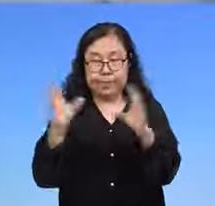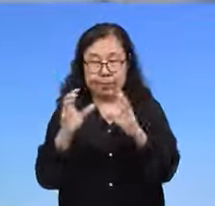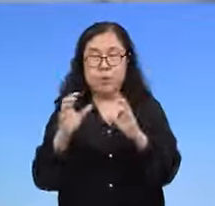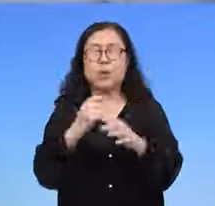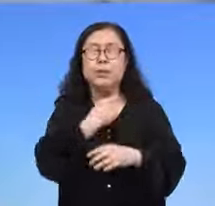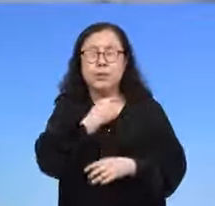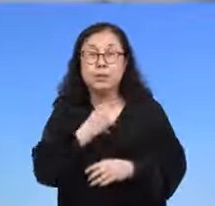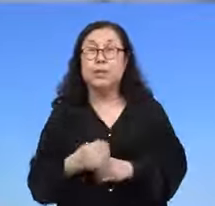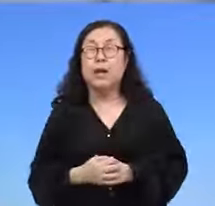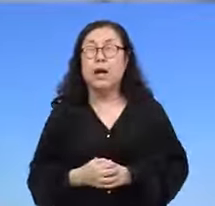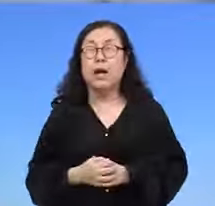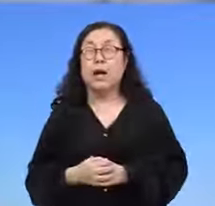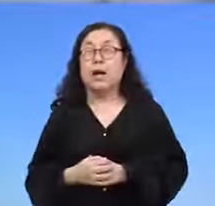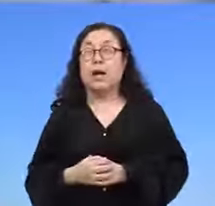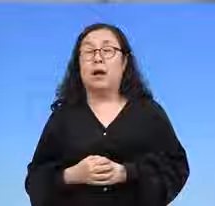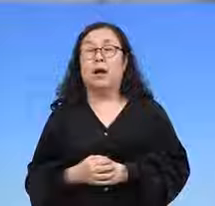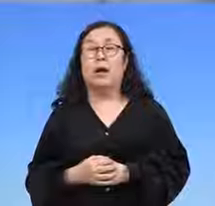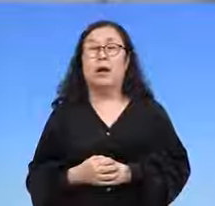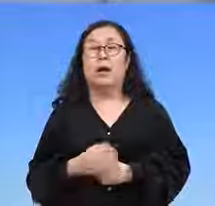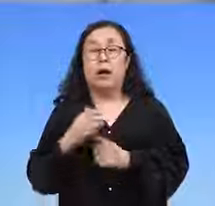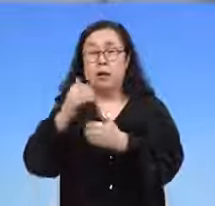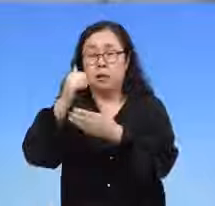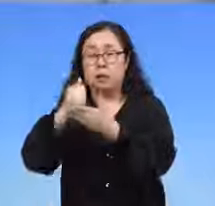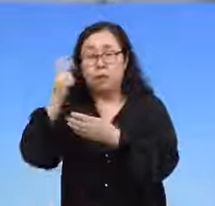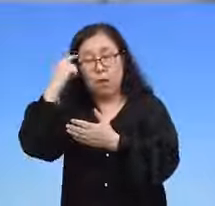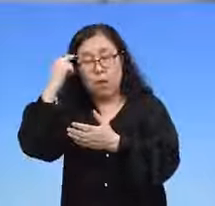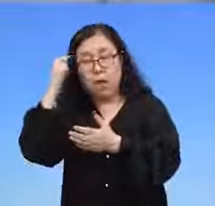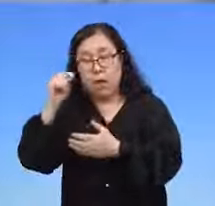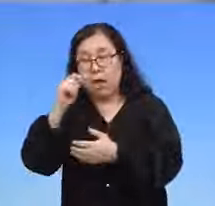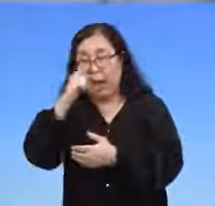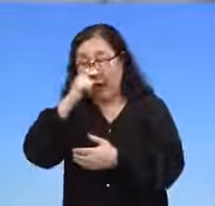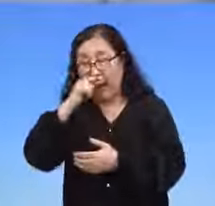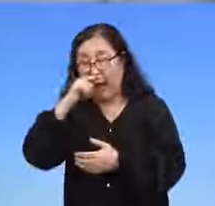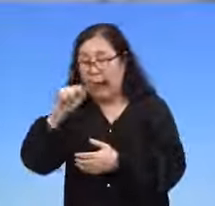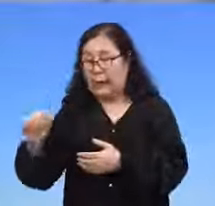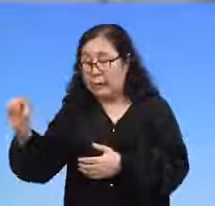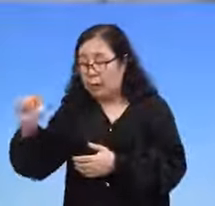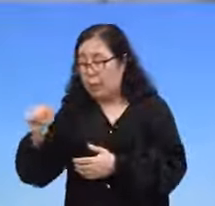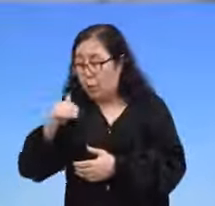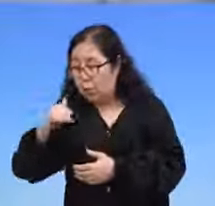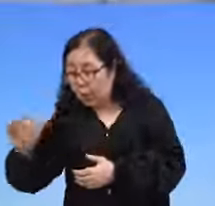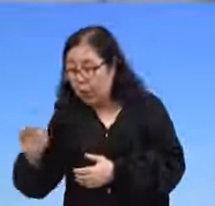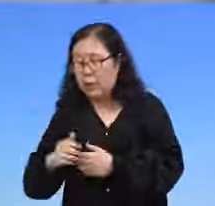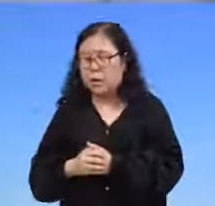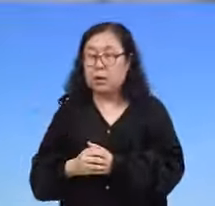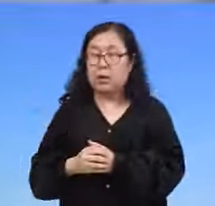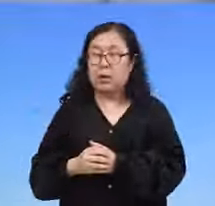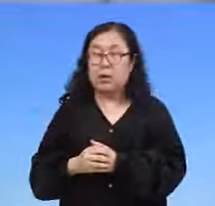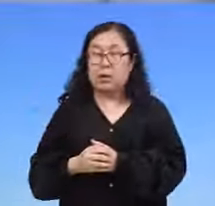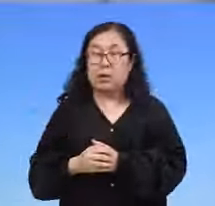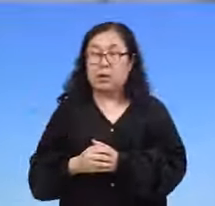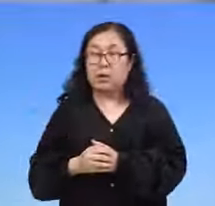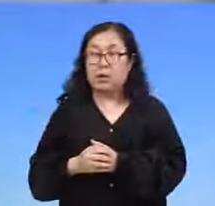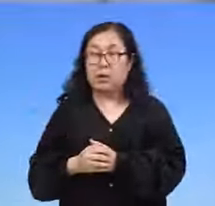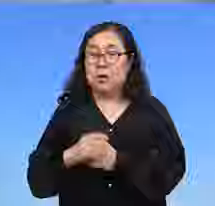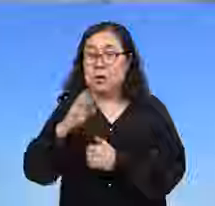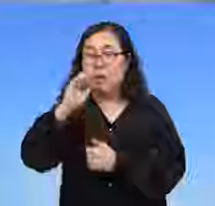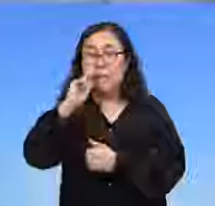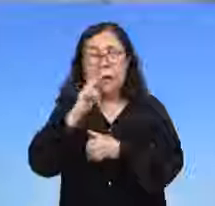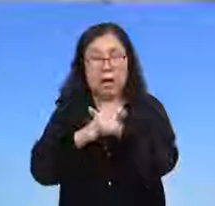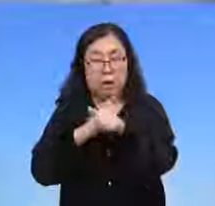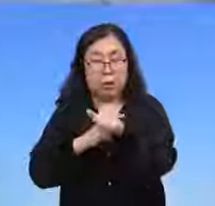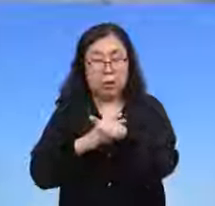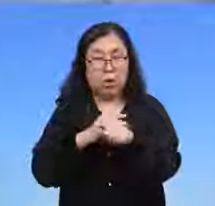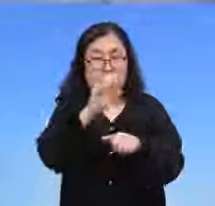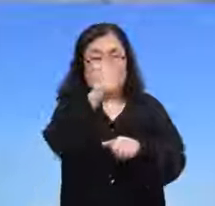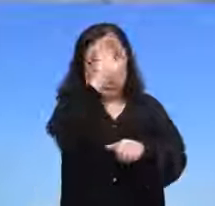제가 앞에서 아니 하나님은 왜 아시아로 가려는 바울 일행을 유럽 쪽으로 방향을 바꾸게 하셨나? 뭐